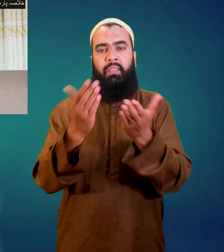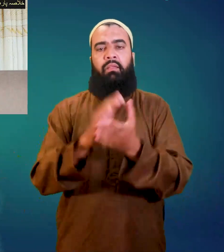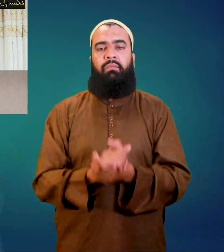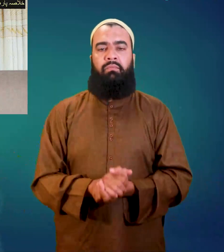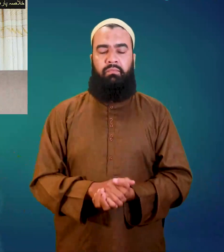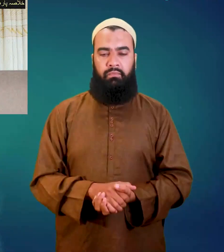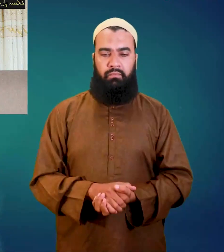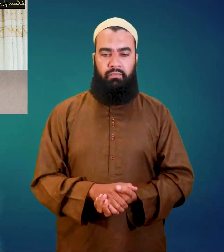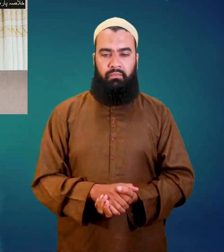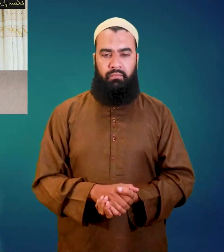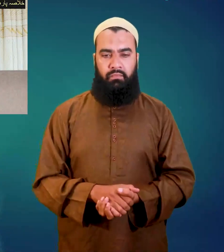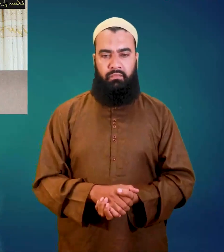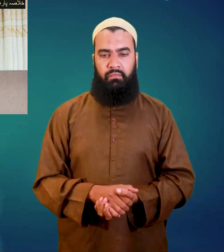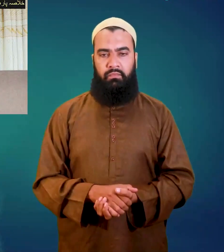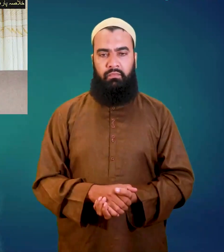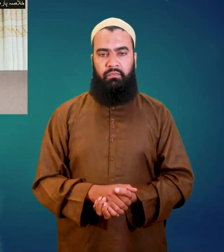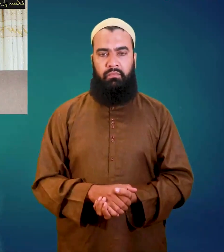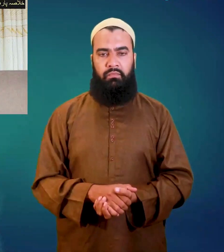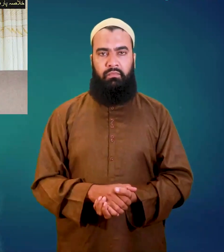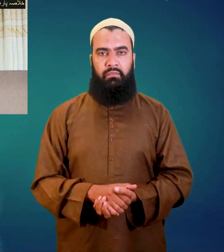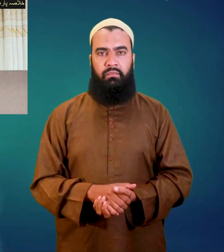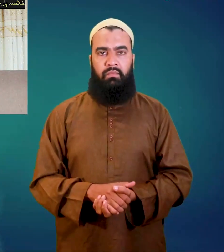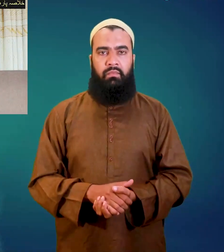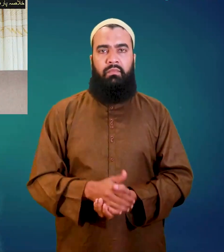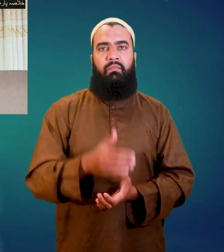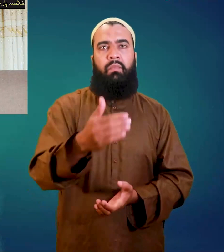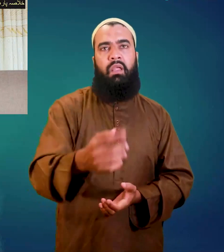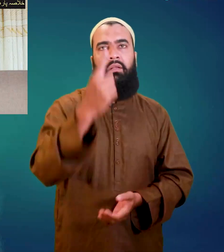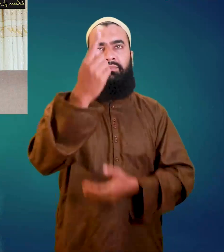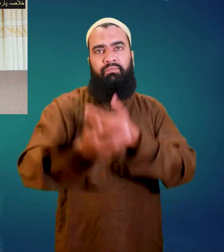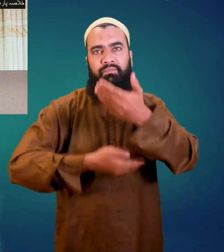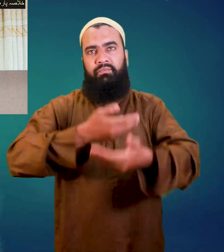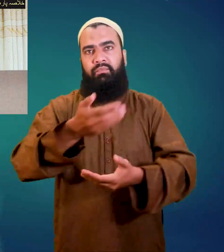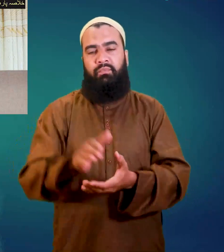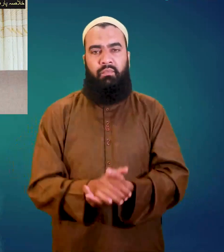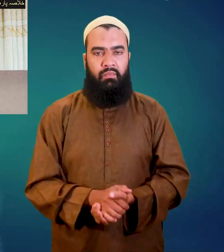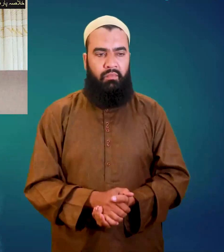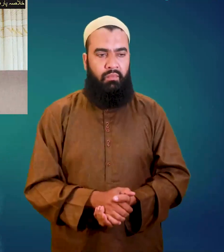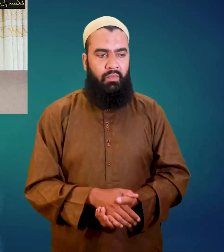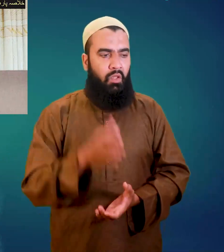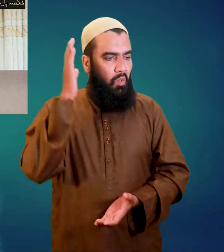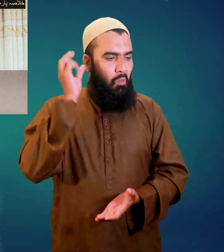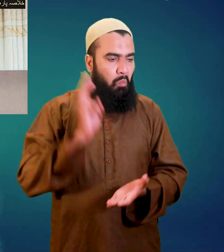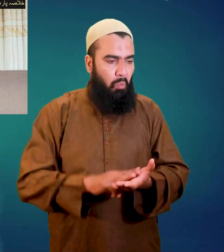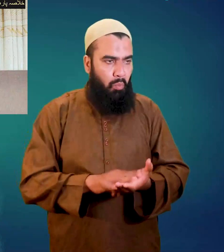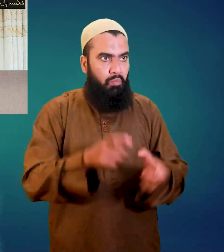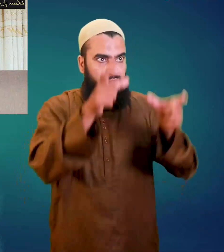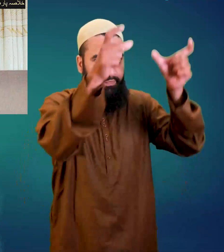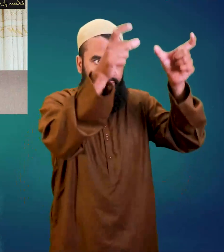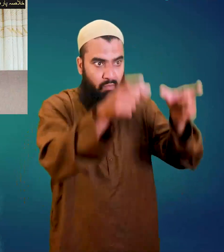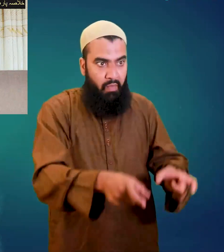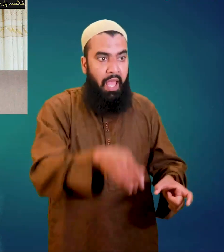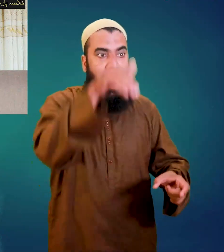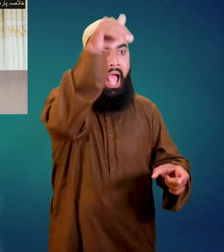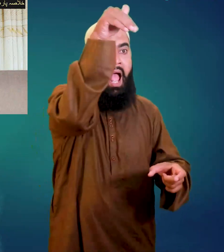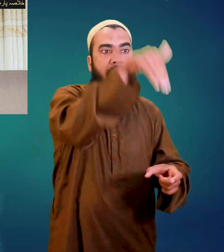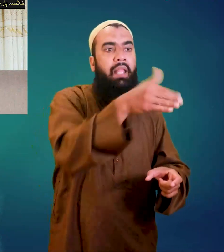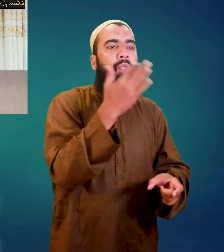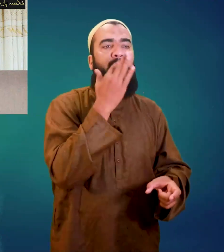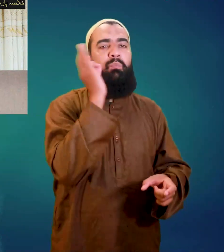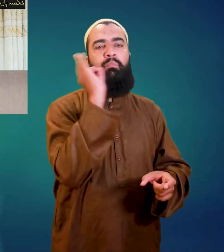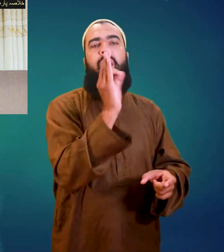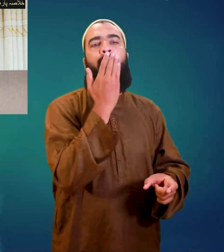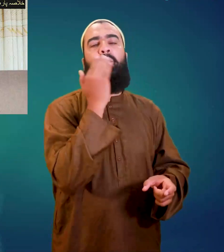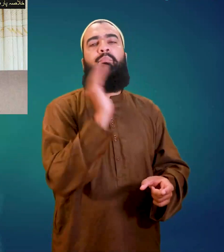اللہ، اللہ کے بندوں کی، مومنین کی صفات اس آیت کے اندر بھی فرمائی گئیں کہ وہ ایسے ہیں کہ خرید و فروخت